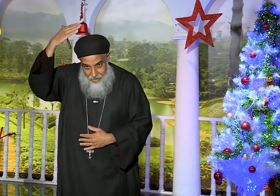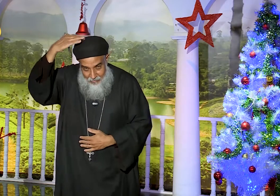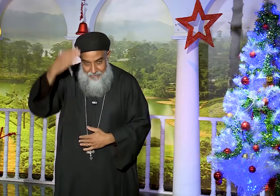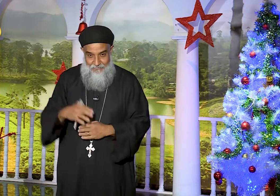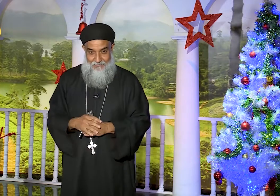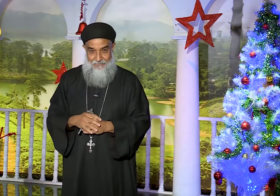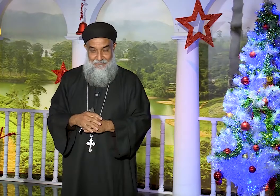الكرامه.